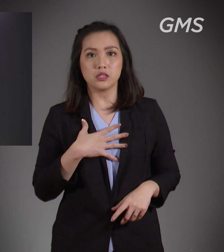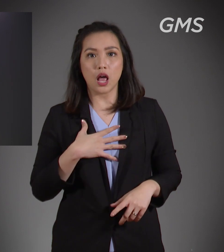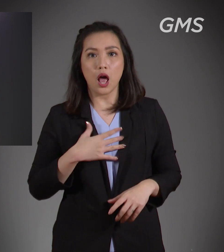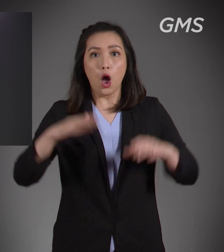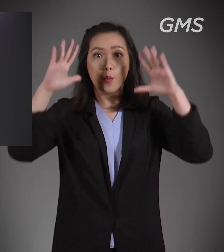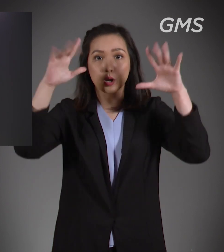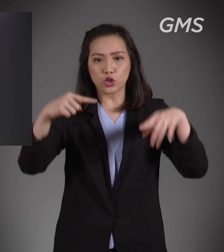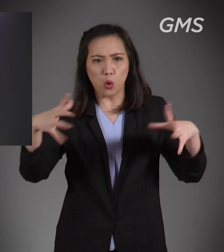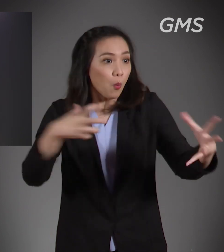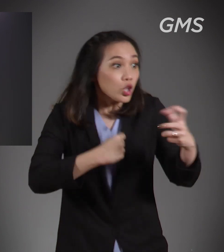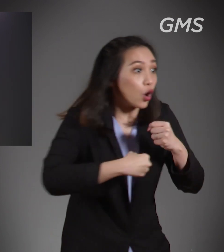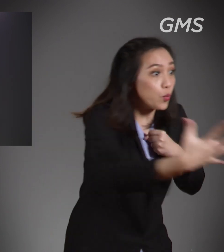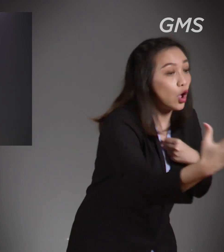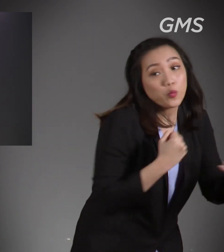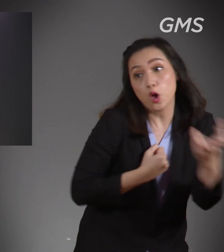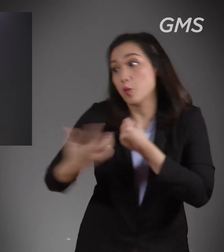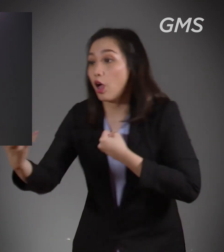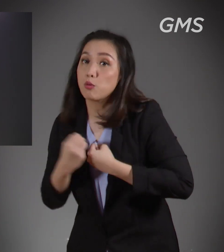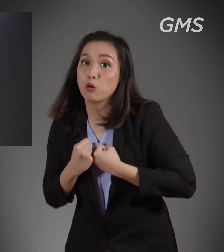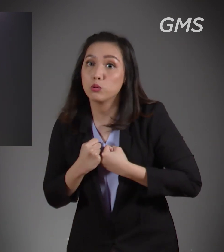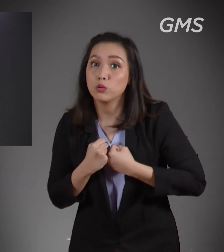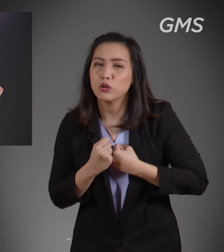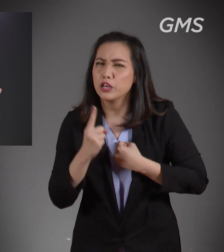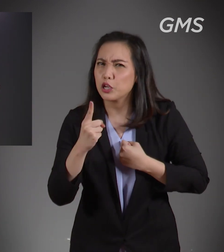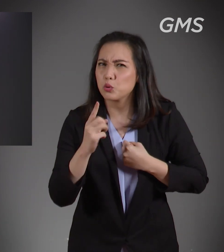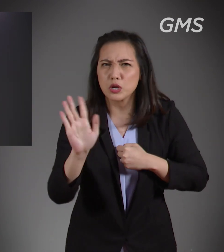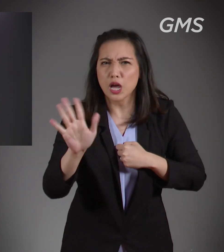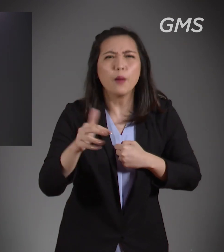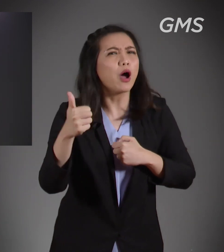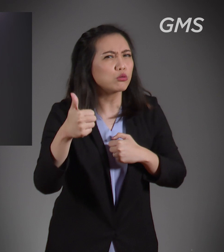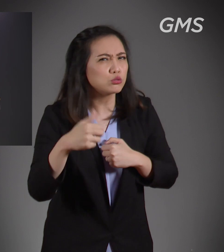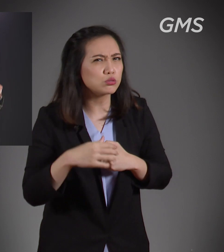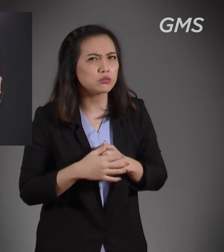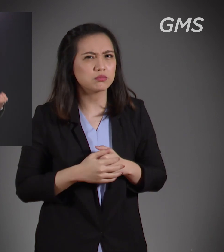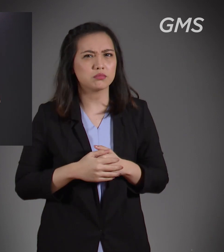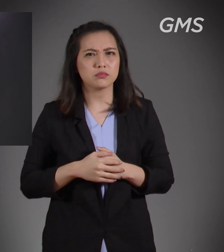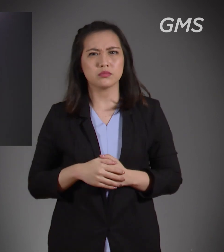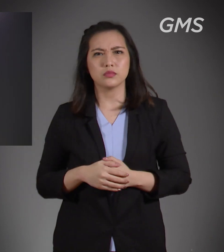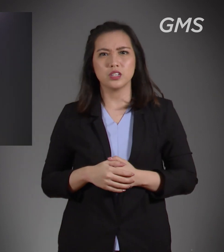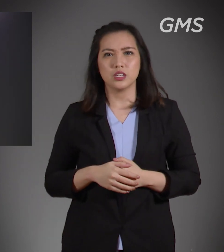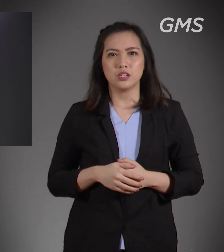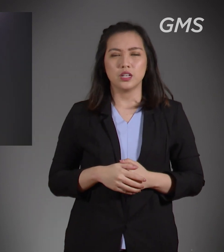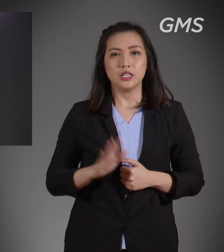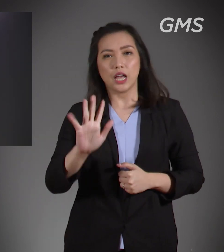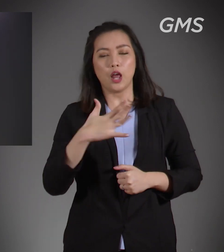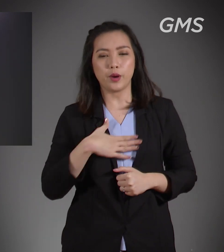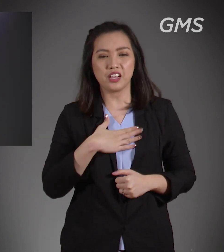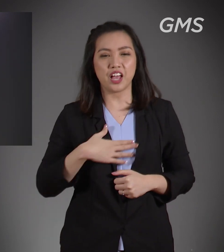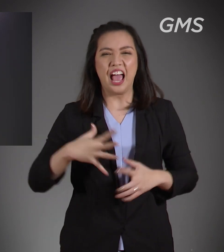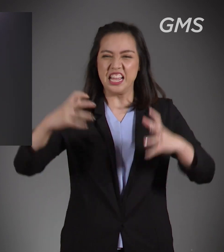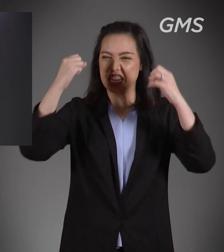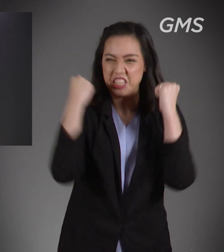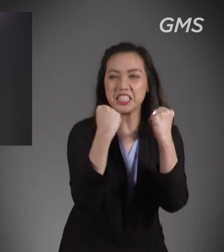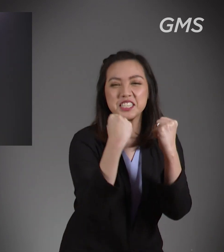atau apapun yang Tuhan telah percayakan hari ini, Anda merasa, yes, finally, akhirnya ada di tangan saya.